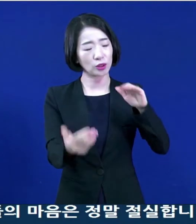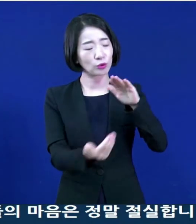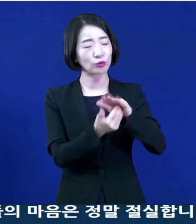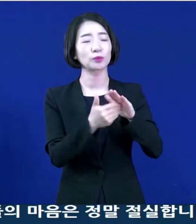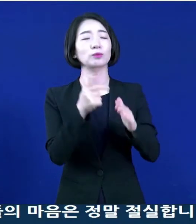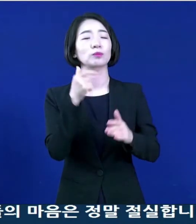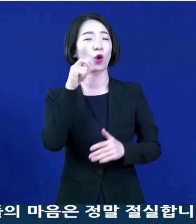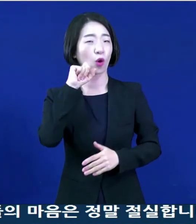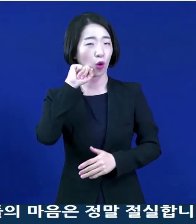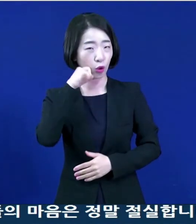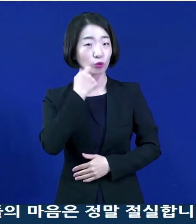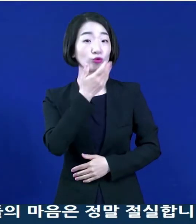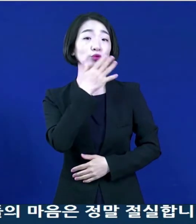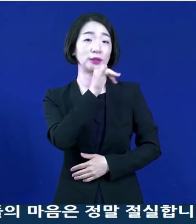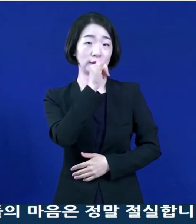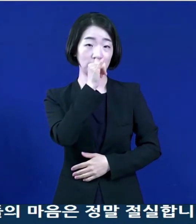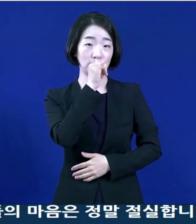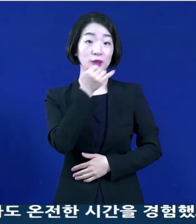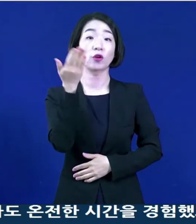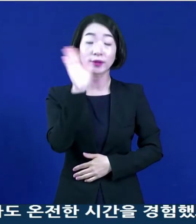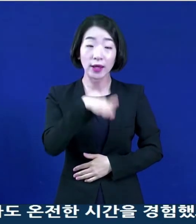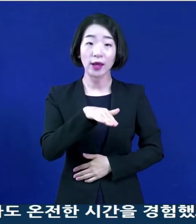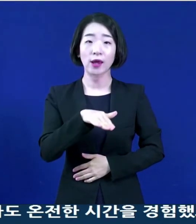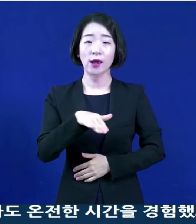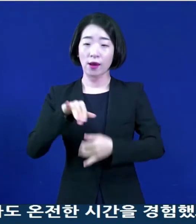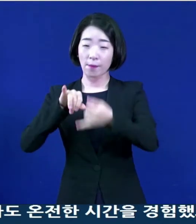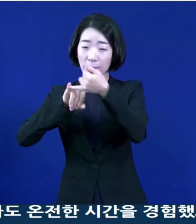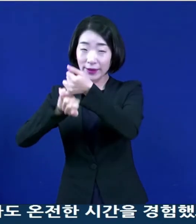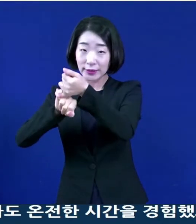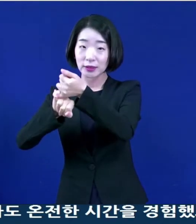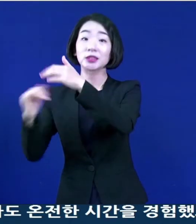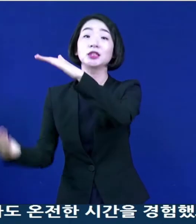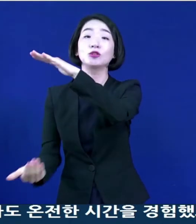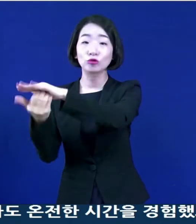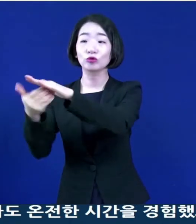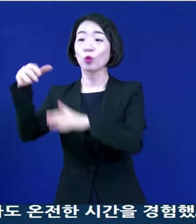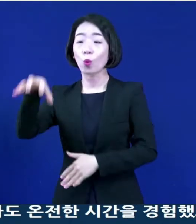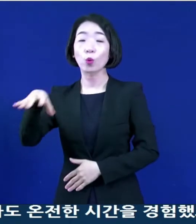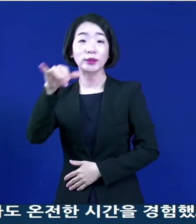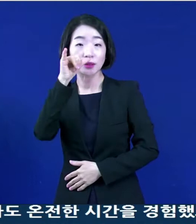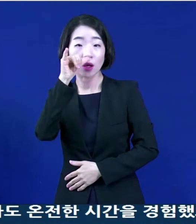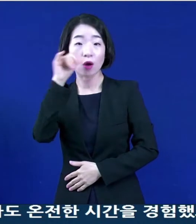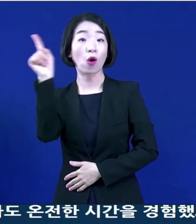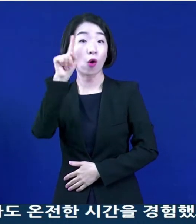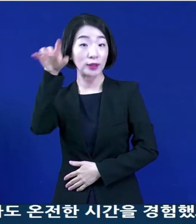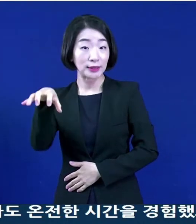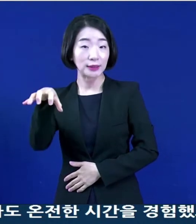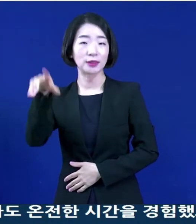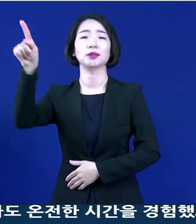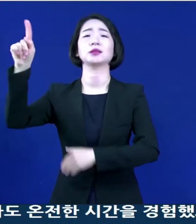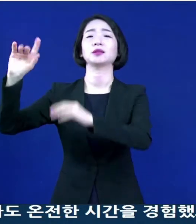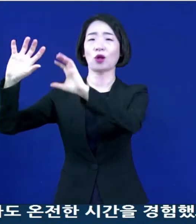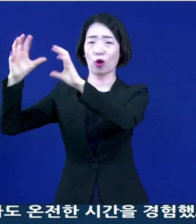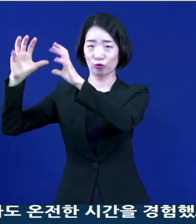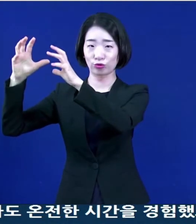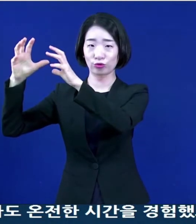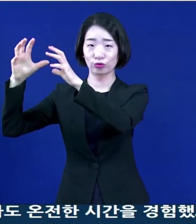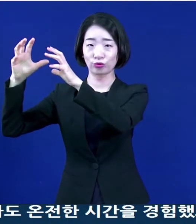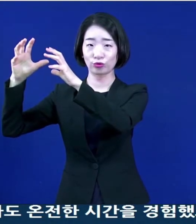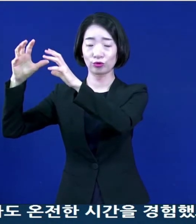그런데 반드시 이루어집니다. 어디에서 이루어집니까? 천국에 가면 이루어집니다.